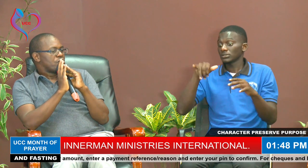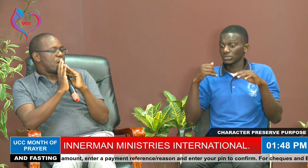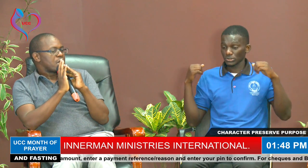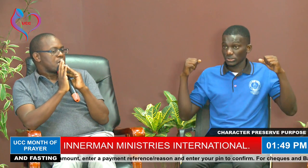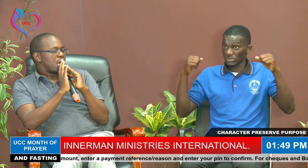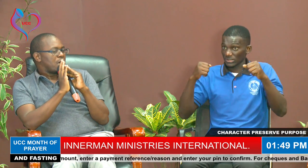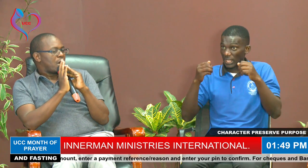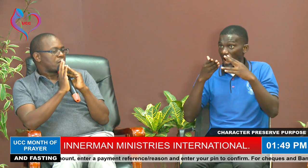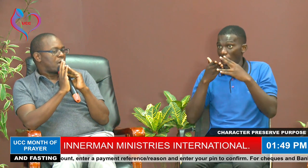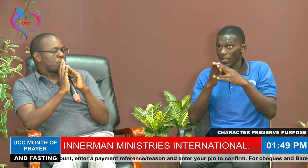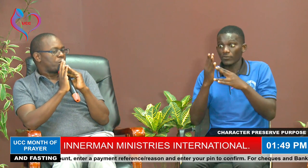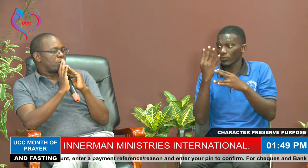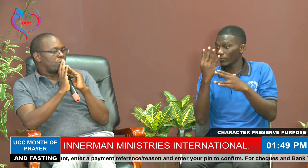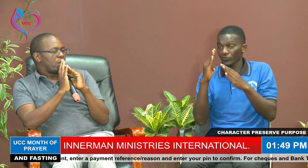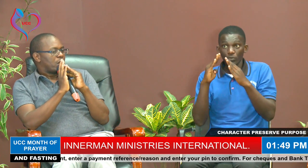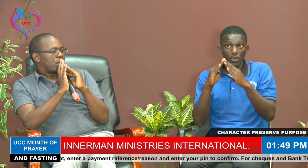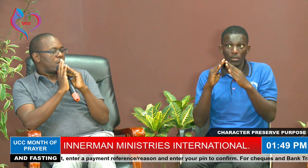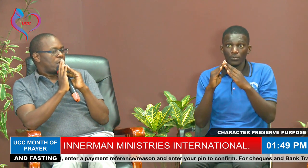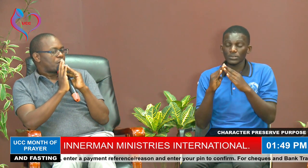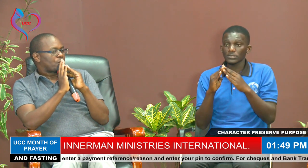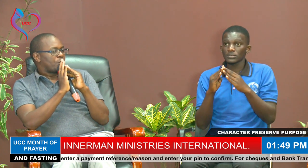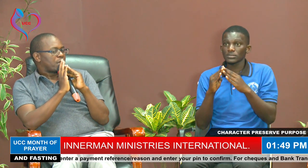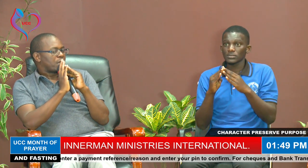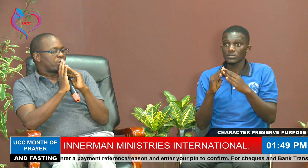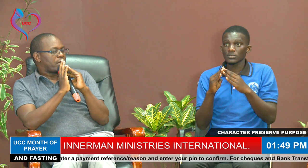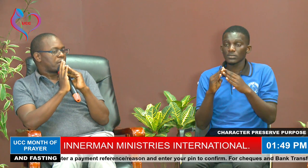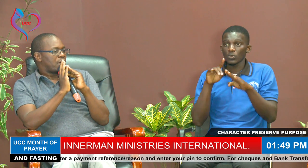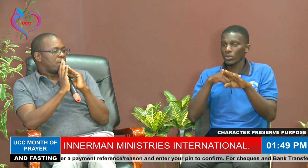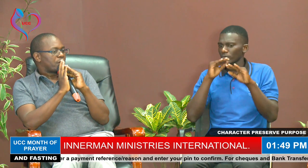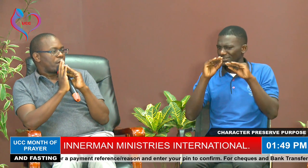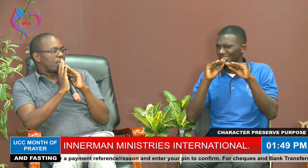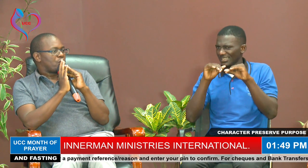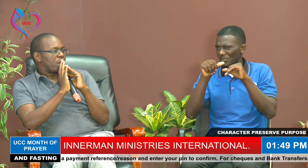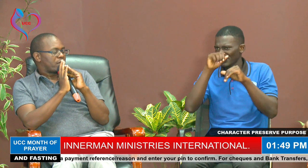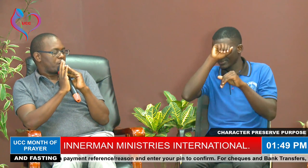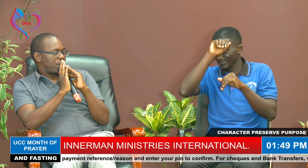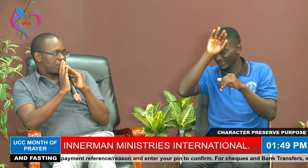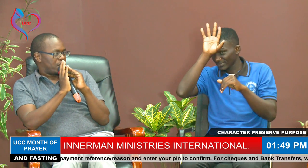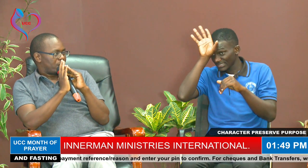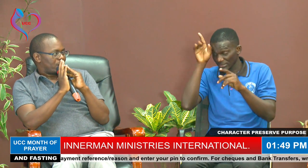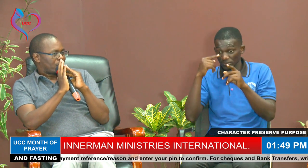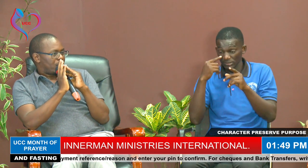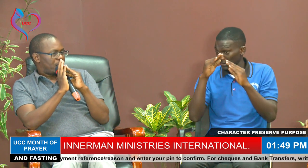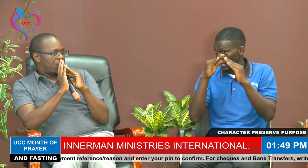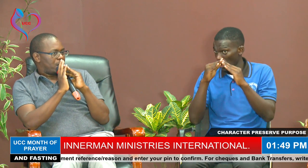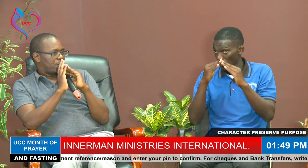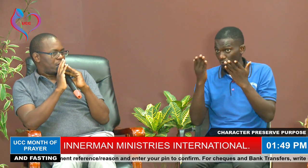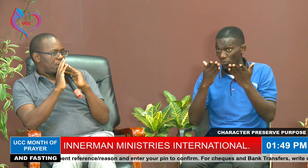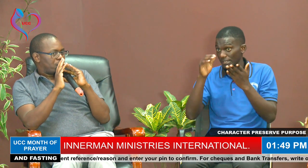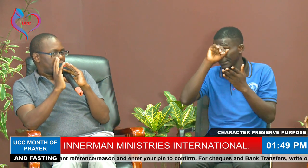nyumba nya kanchikole bwentyo. Batu watusomesa kitabu kya Esther, tulaga ennyumba Esther mwe yayita. Ne bwe nalindwa